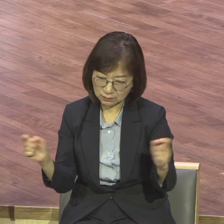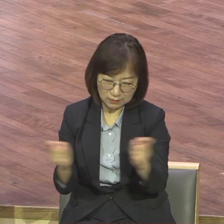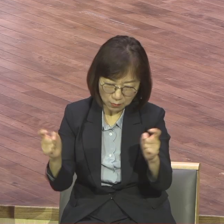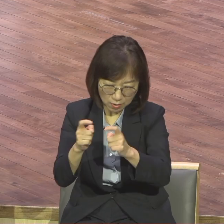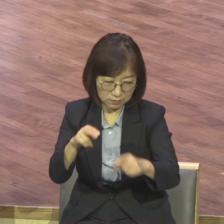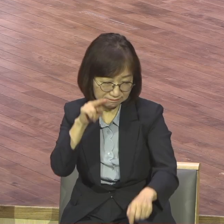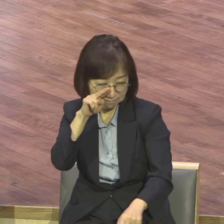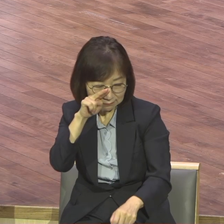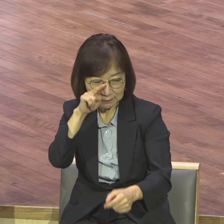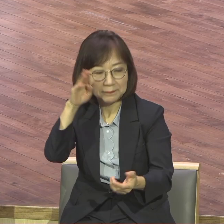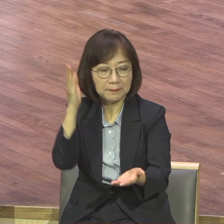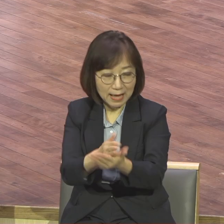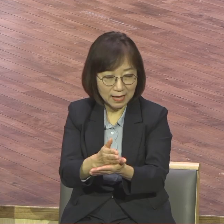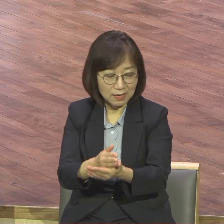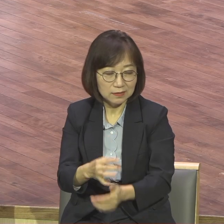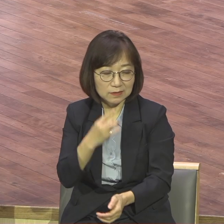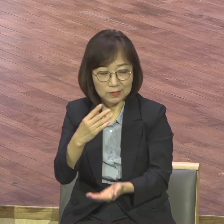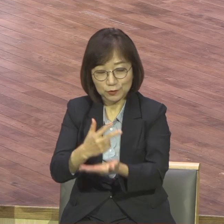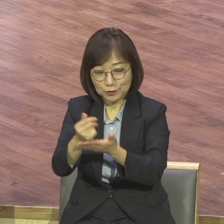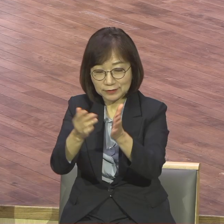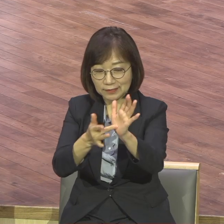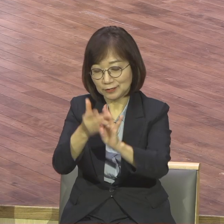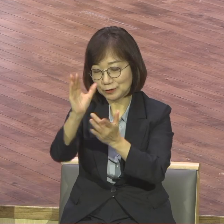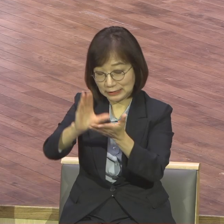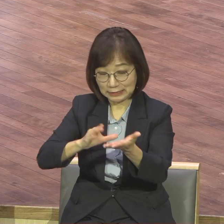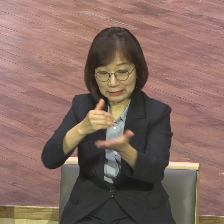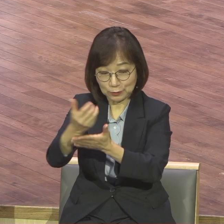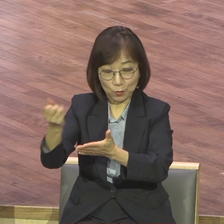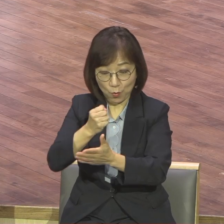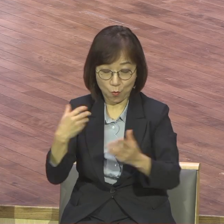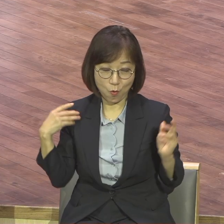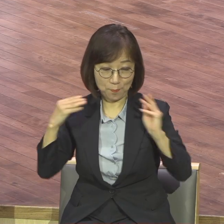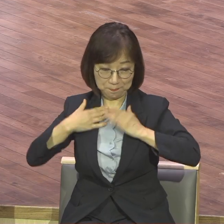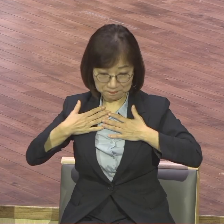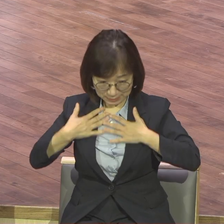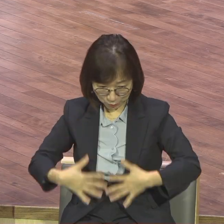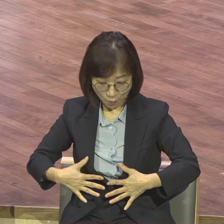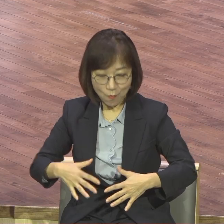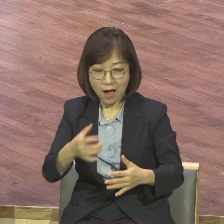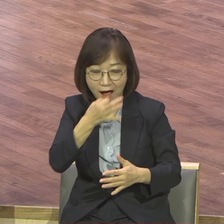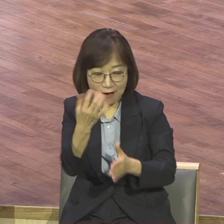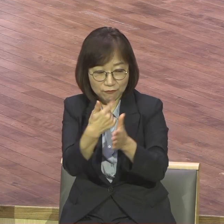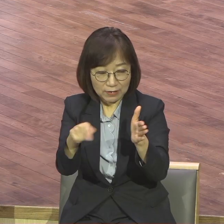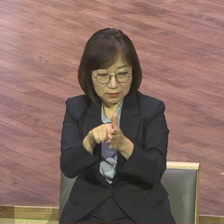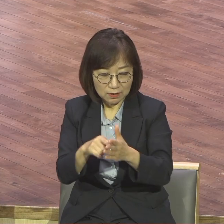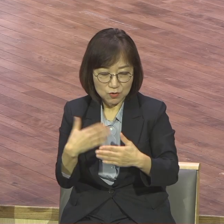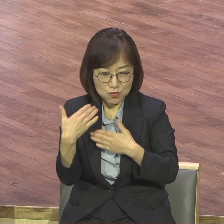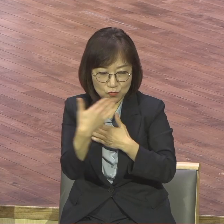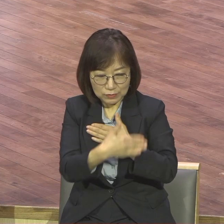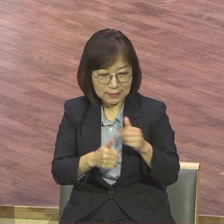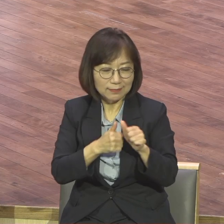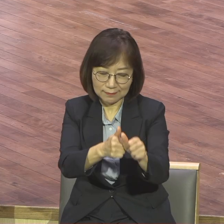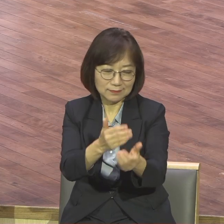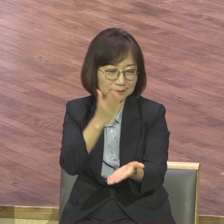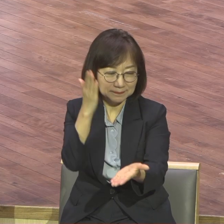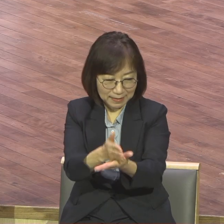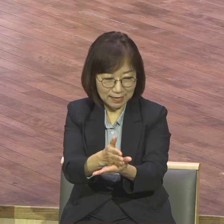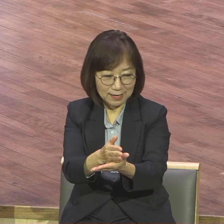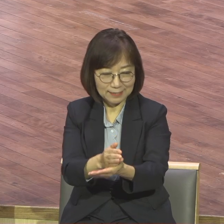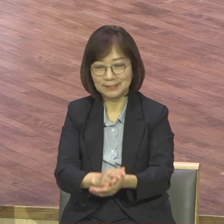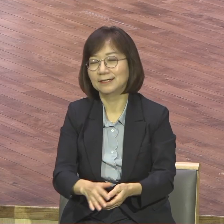다투거나 시기하지 말고 오직 주 예수 그리스도로 믿고 정욕을 위하여 육신의 일을 도모하지